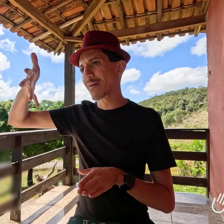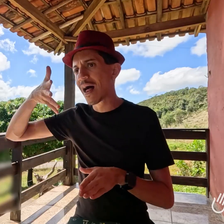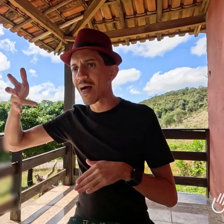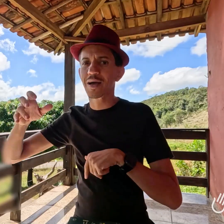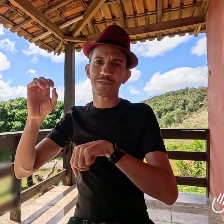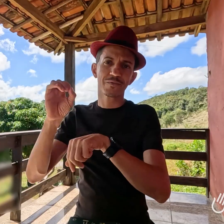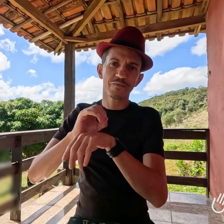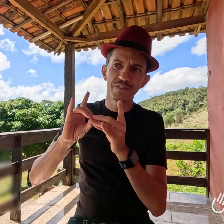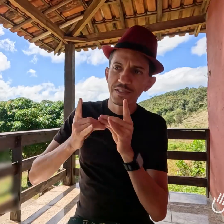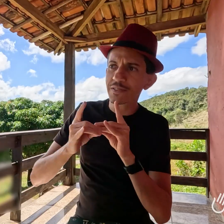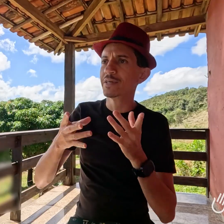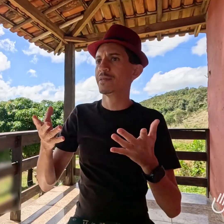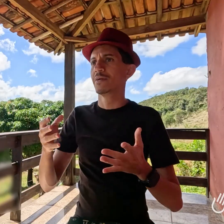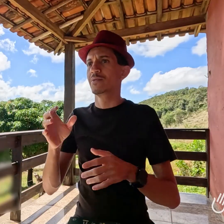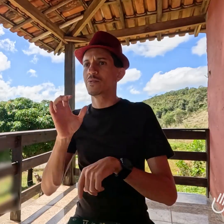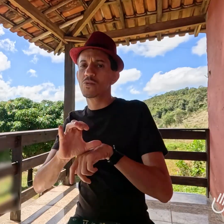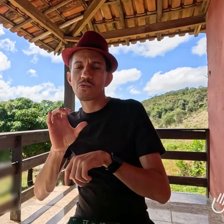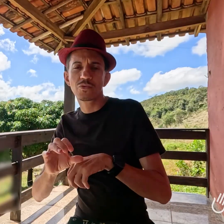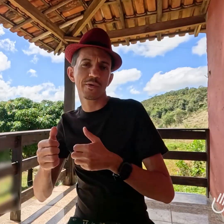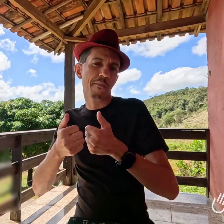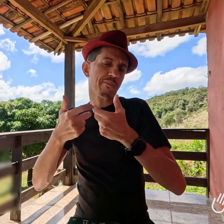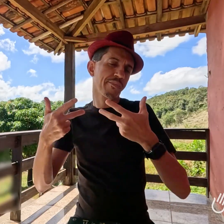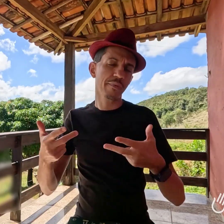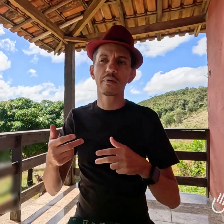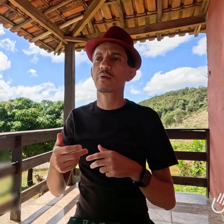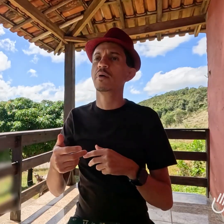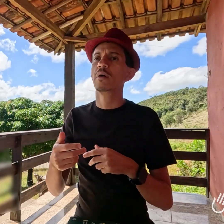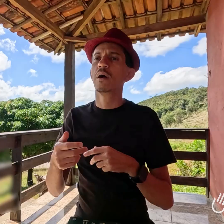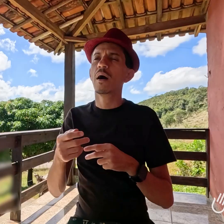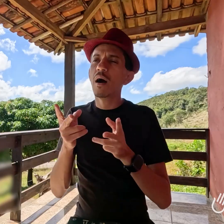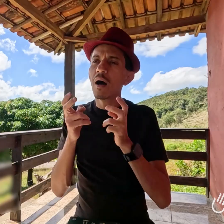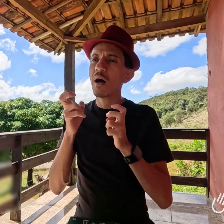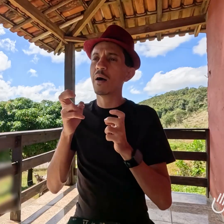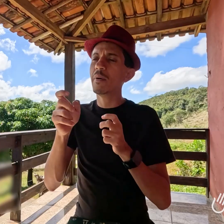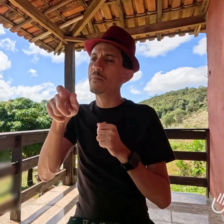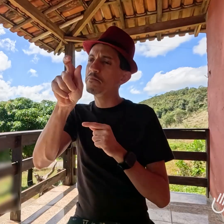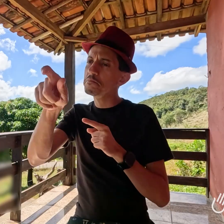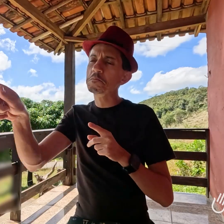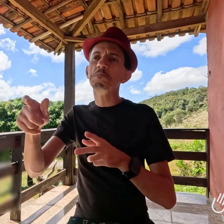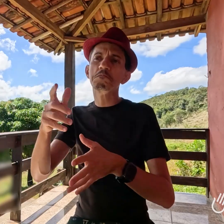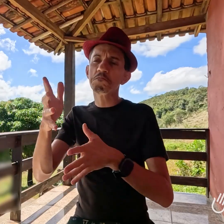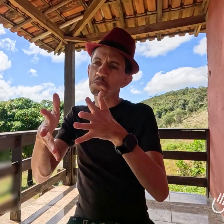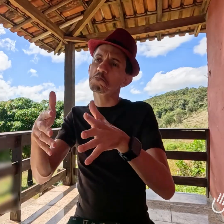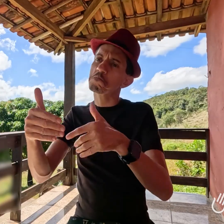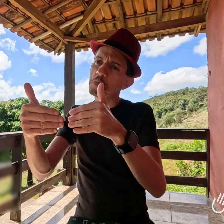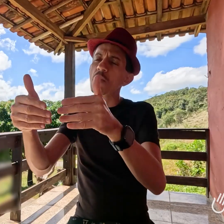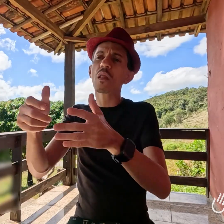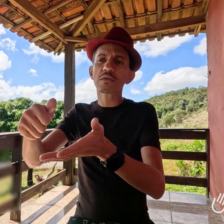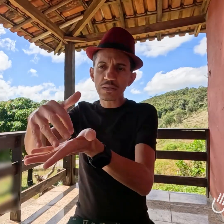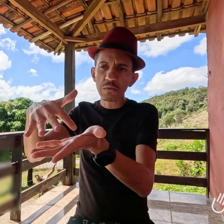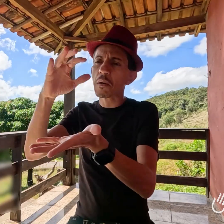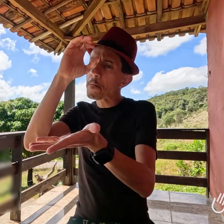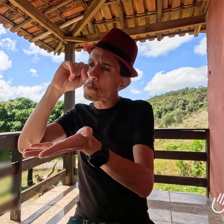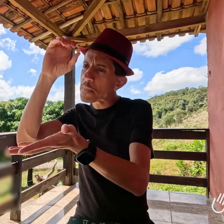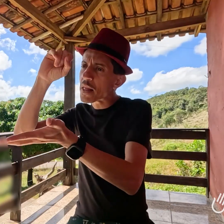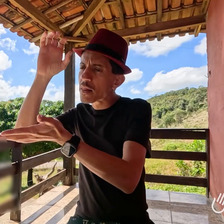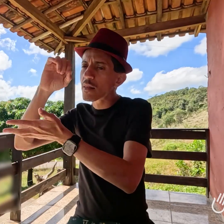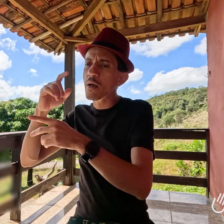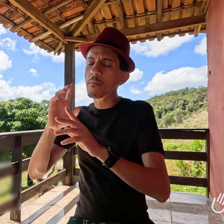anos, desde a publicação da primeira edição da Escrita de Sinais Sem Mistérios, do início das nossas pesquisas, em nossas viagens pelo Brasil, os lugares diferentes que a